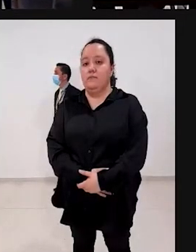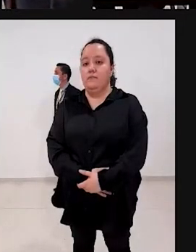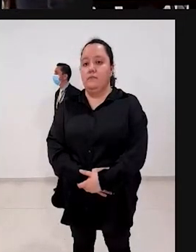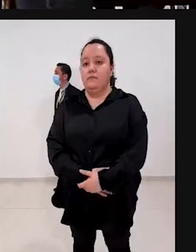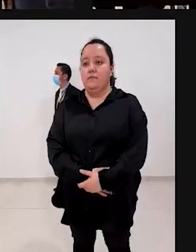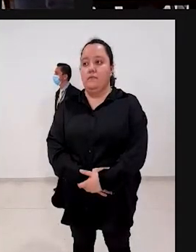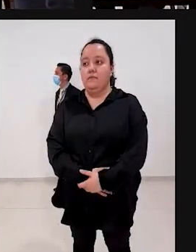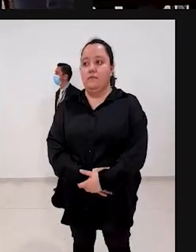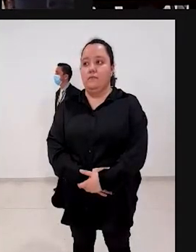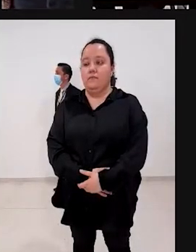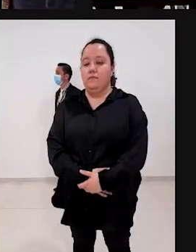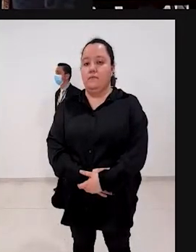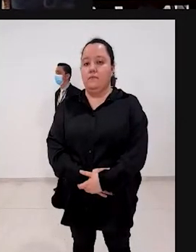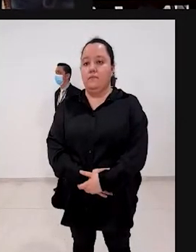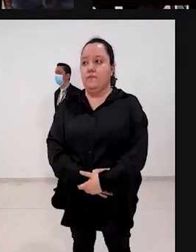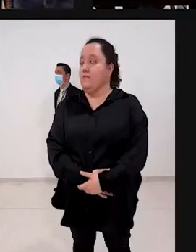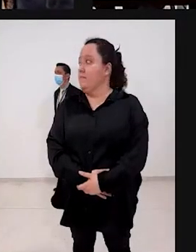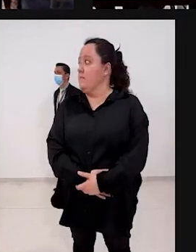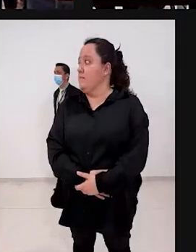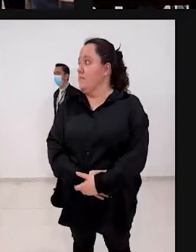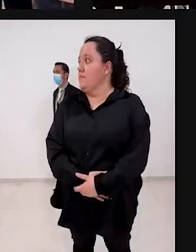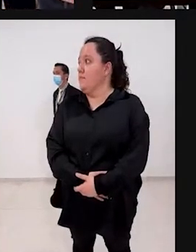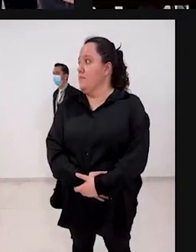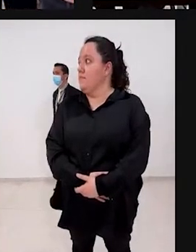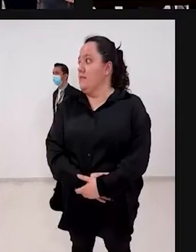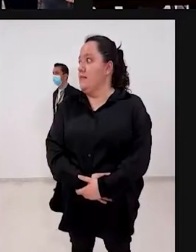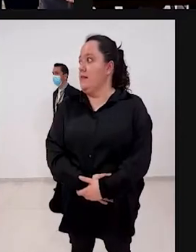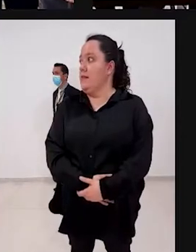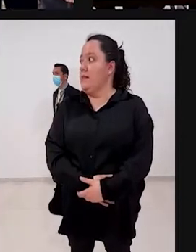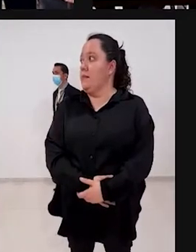con mi familia